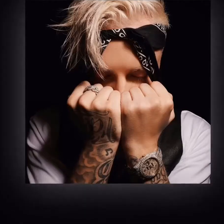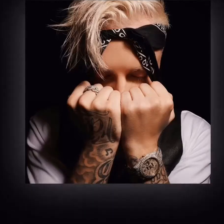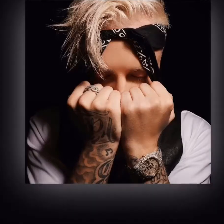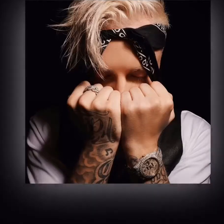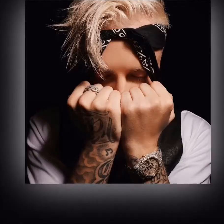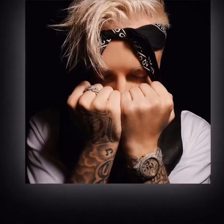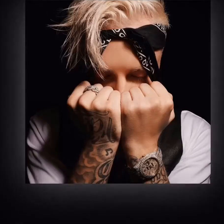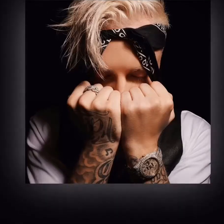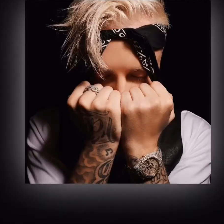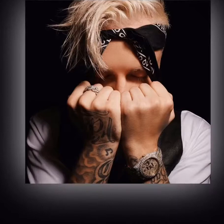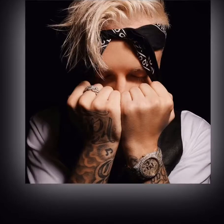5,